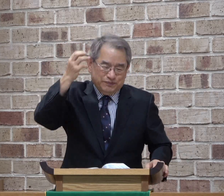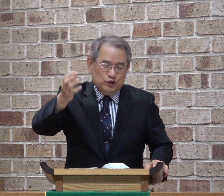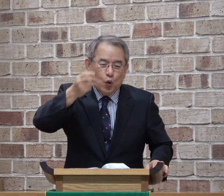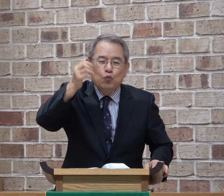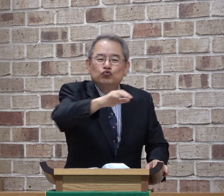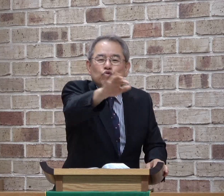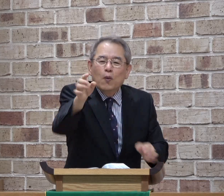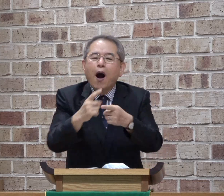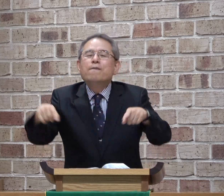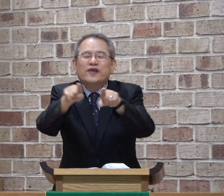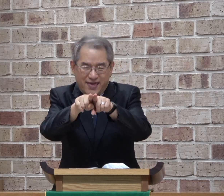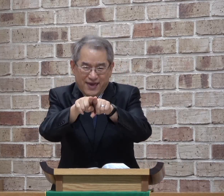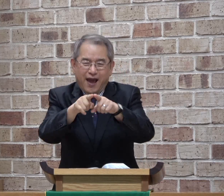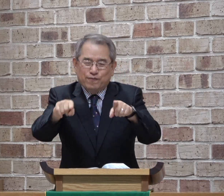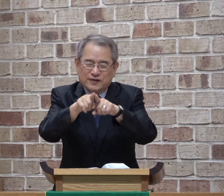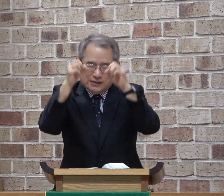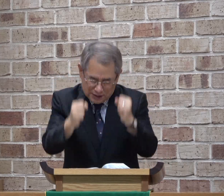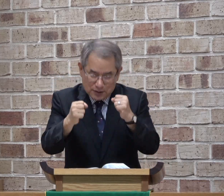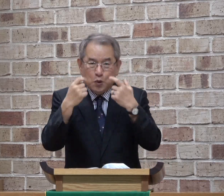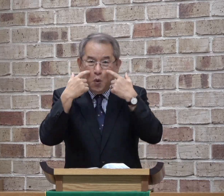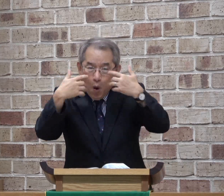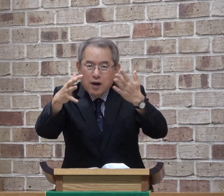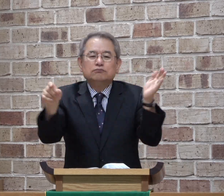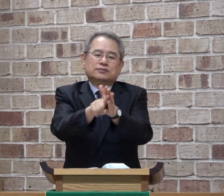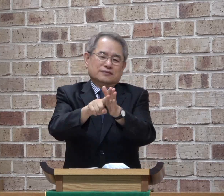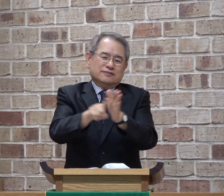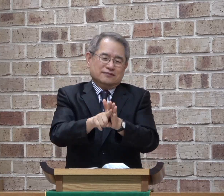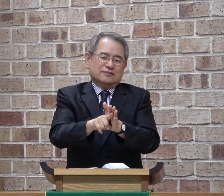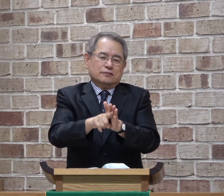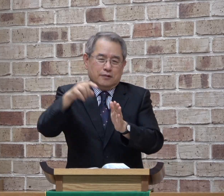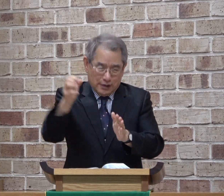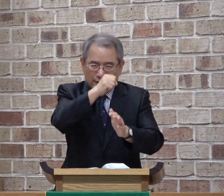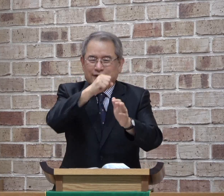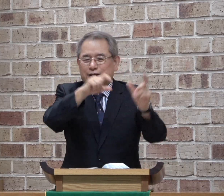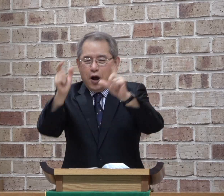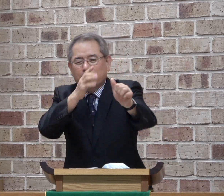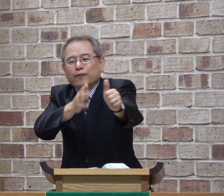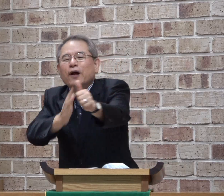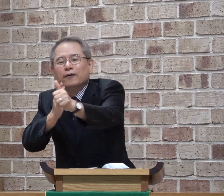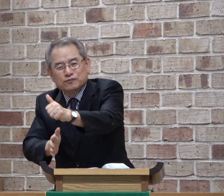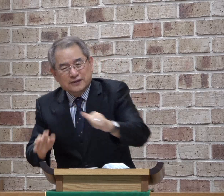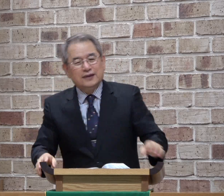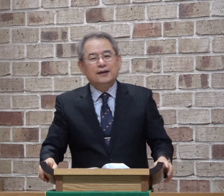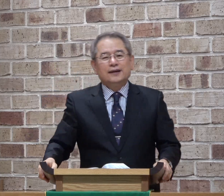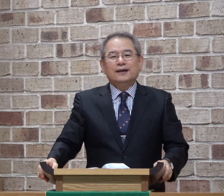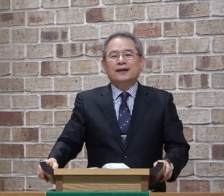예수님은 2000년 전에 이 세상에 오셨습니다. 지금은 성령께서 함께 하시지만